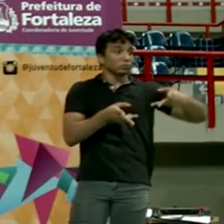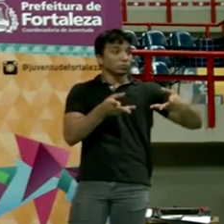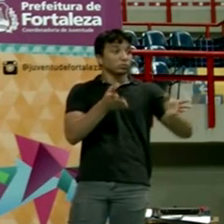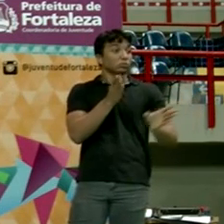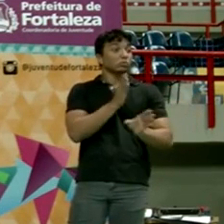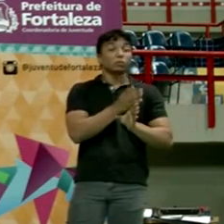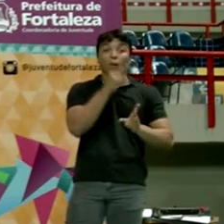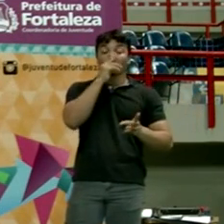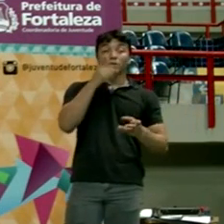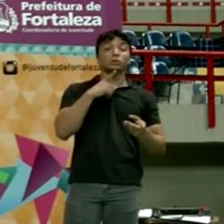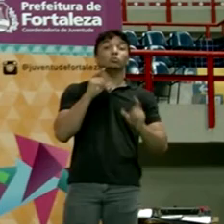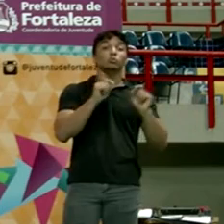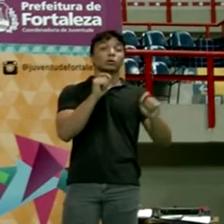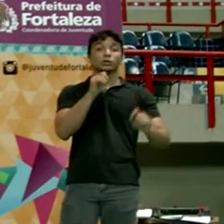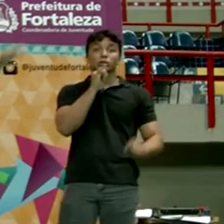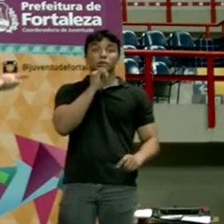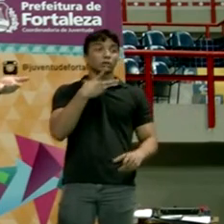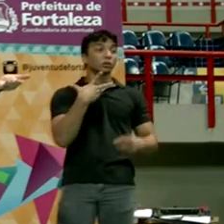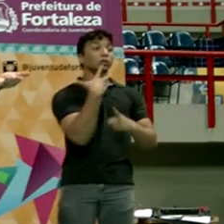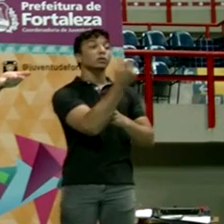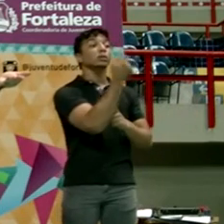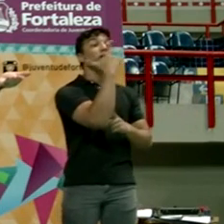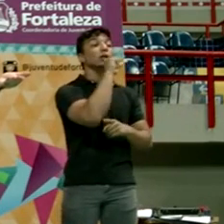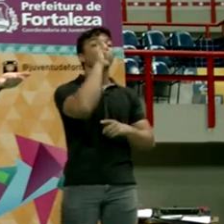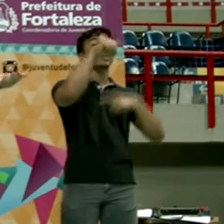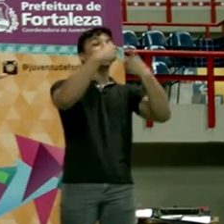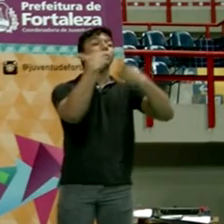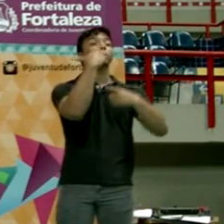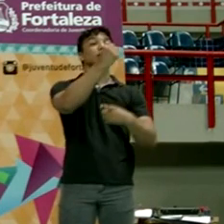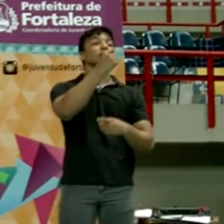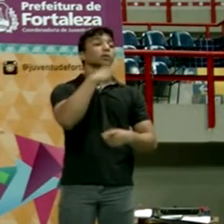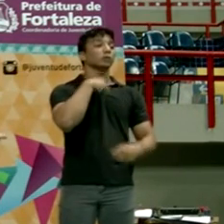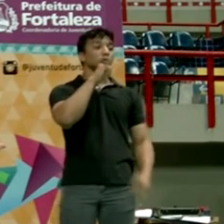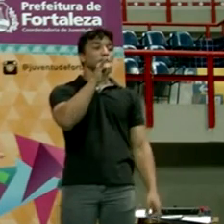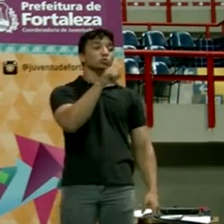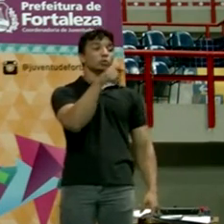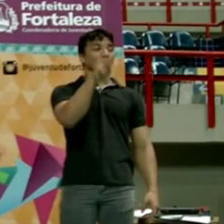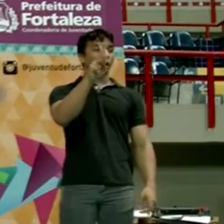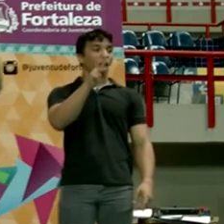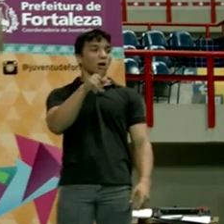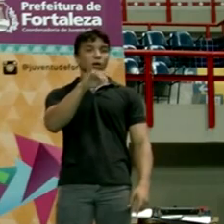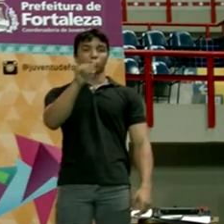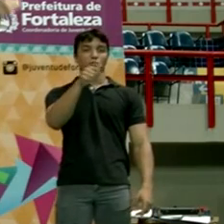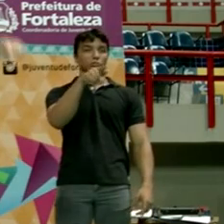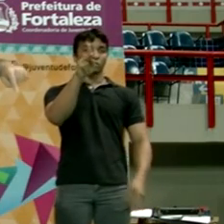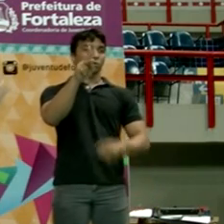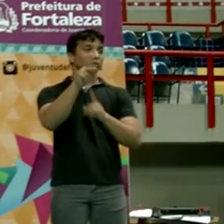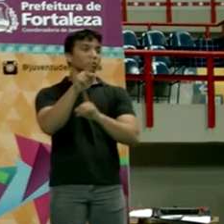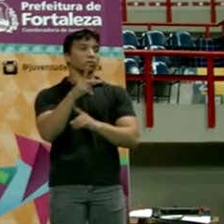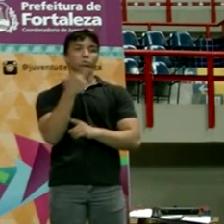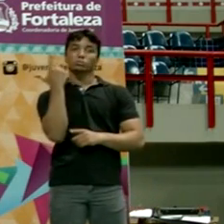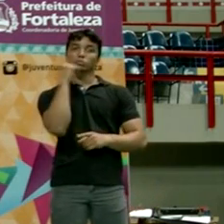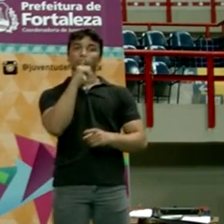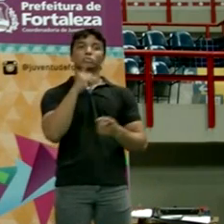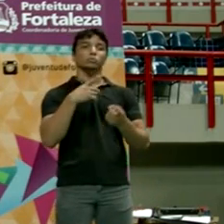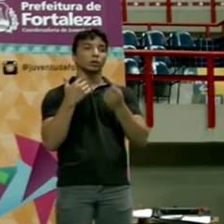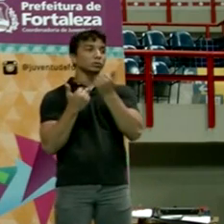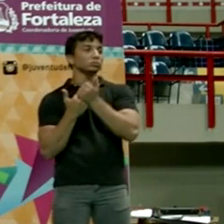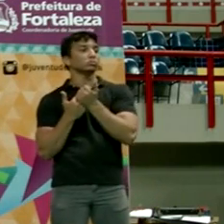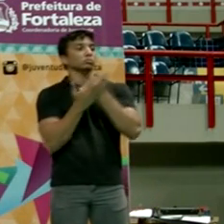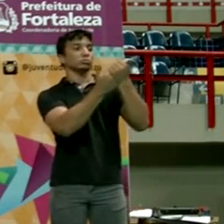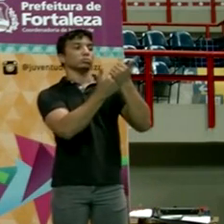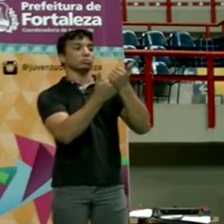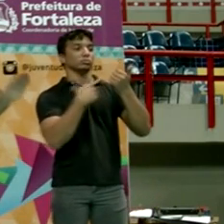Desistiu. É tanto que quem ganhou depois foi Juscelino Kubitschek, que seria apoiado por